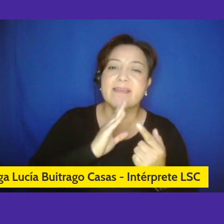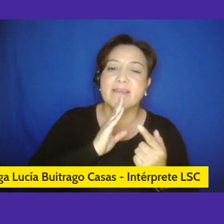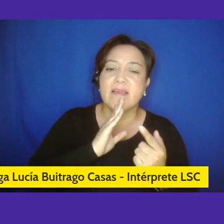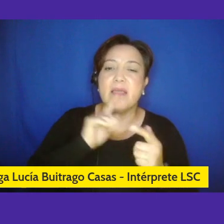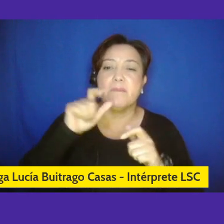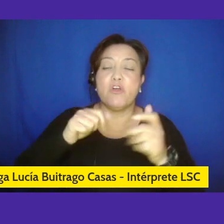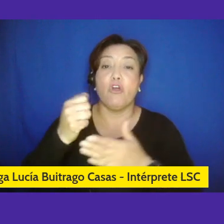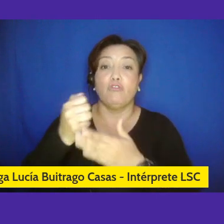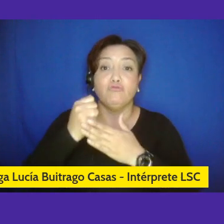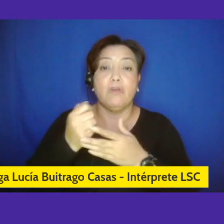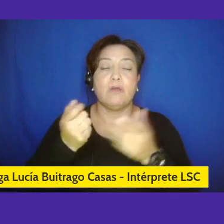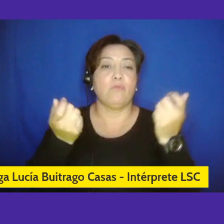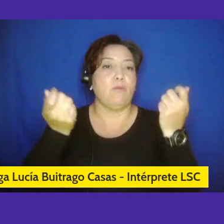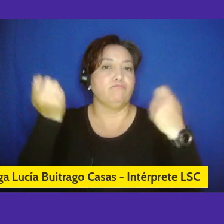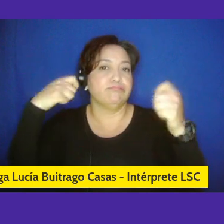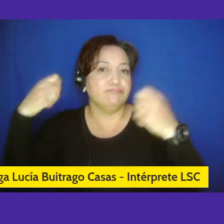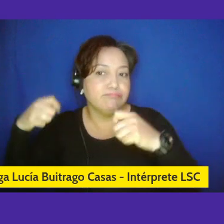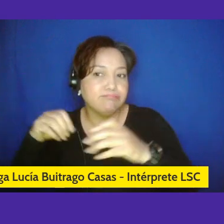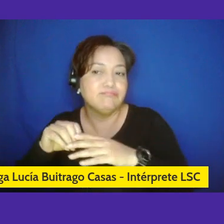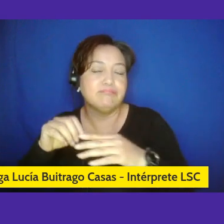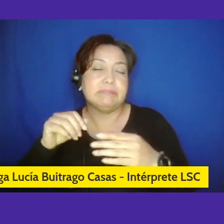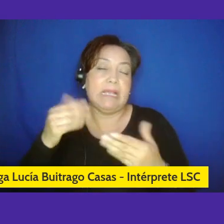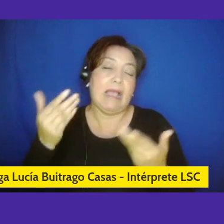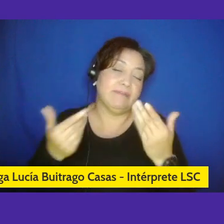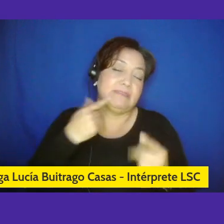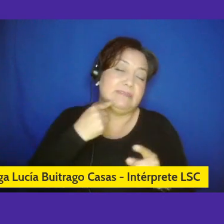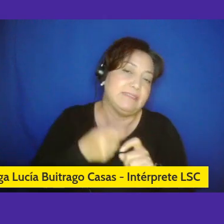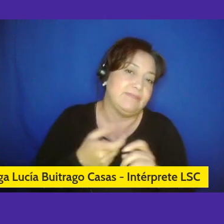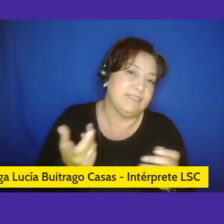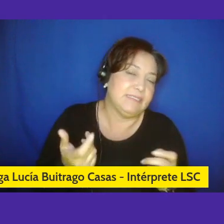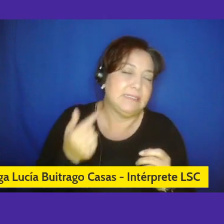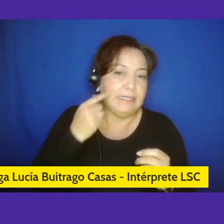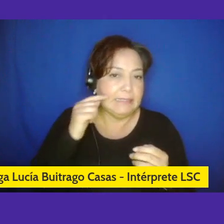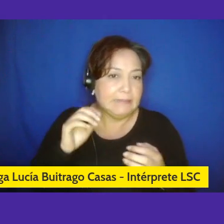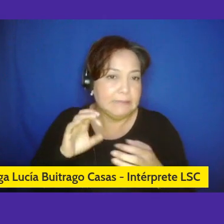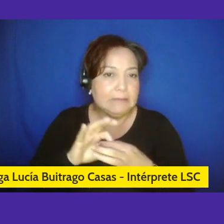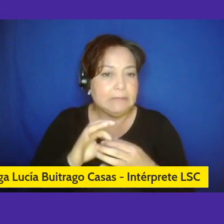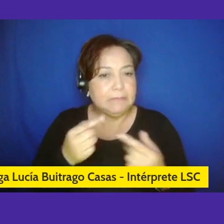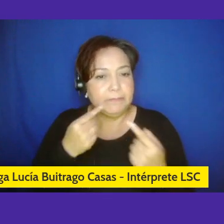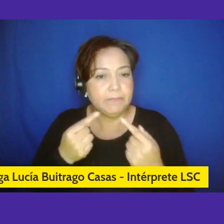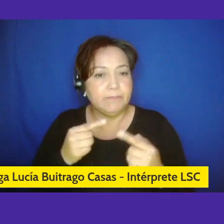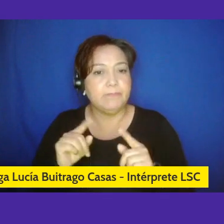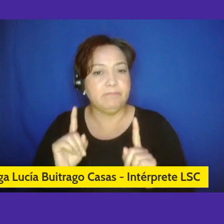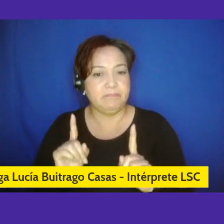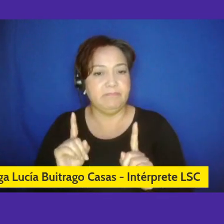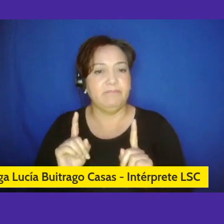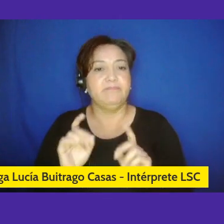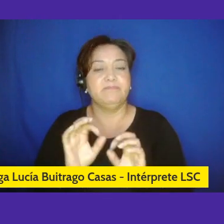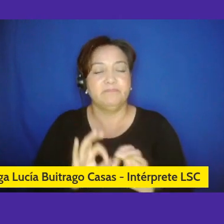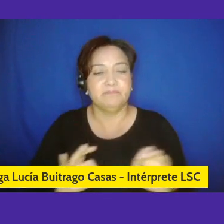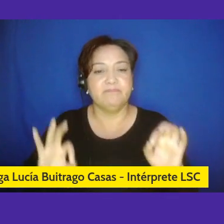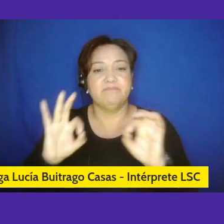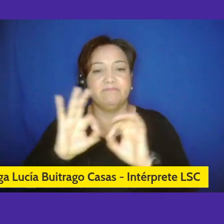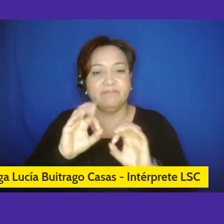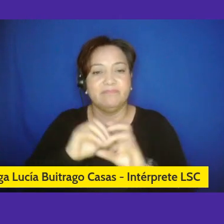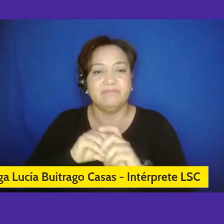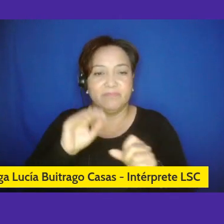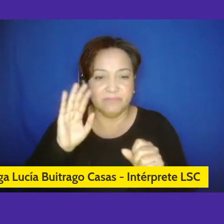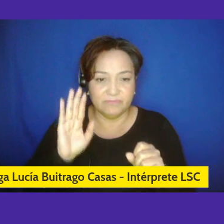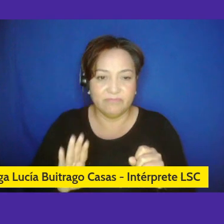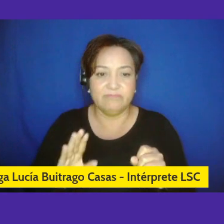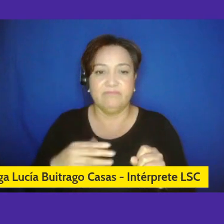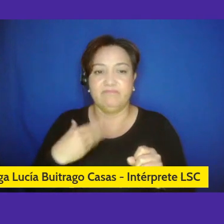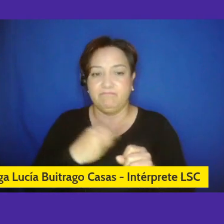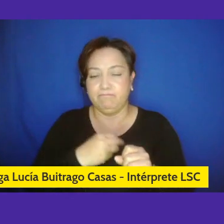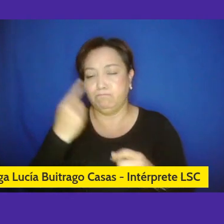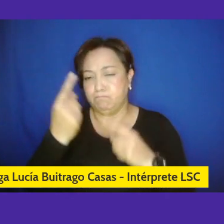difícil, pero es importante. Bueno, está el BAM, ustedes tienen el BAM allá, que también está muy bueno a